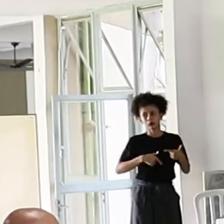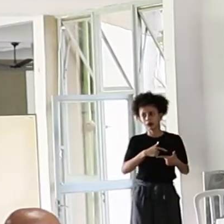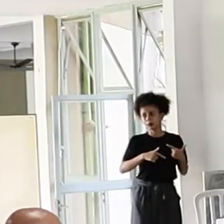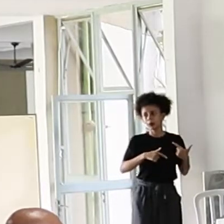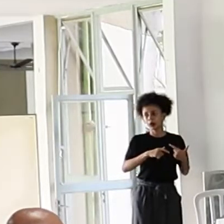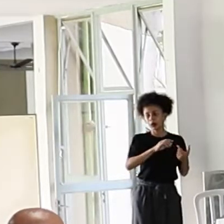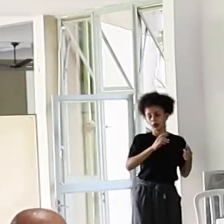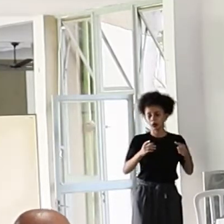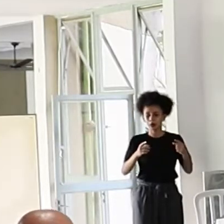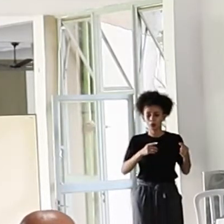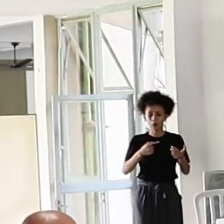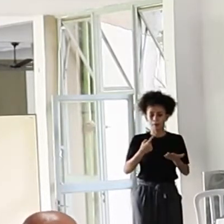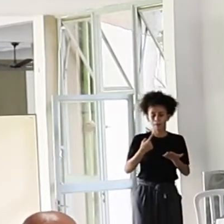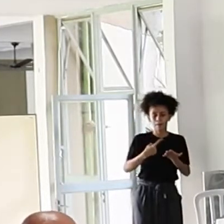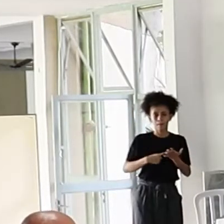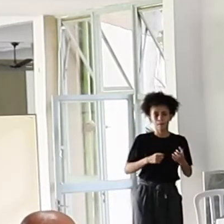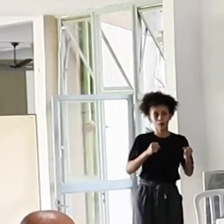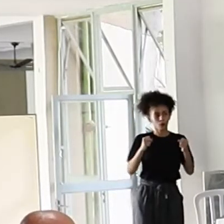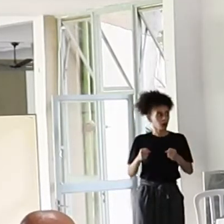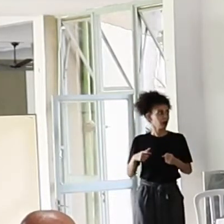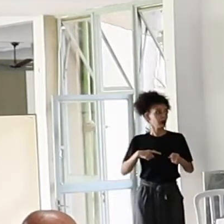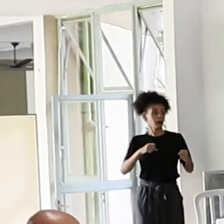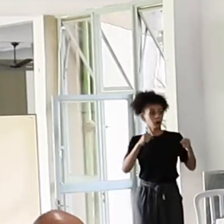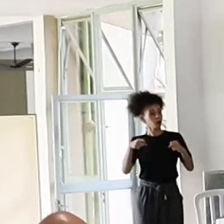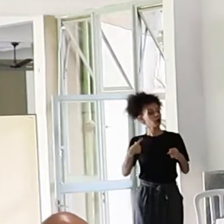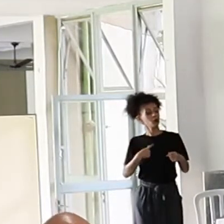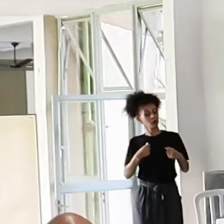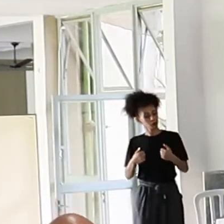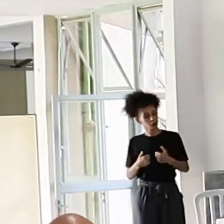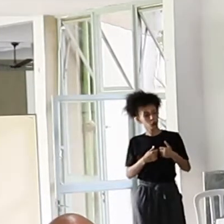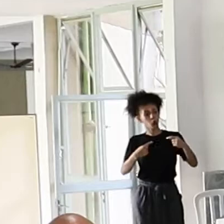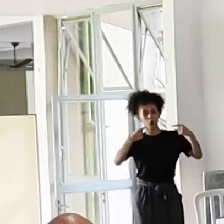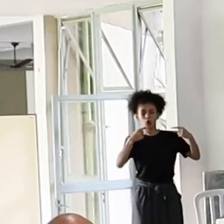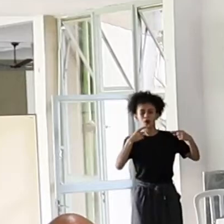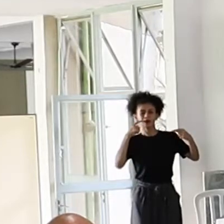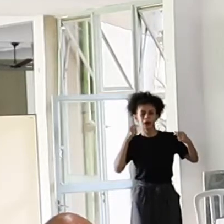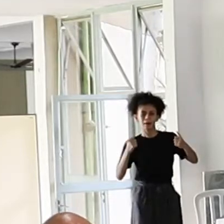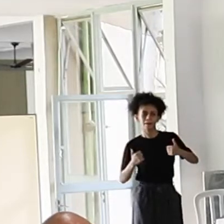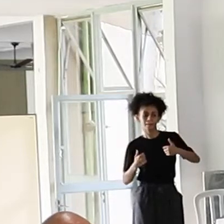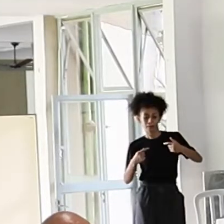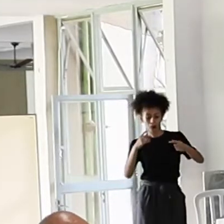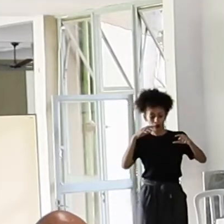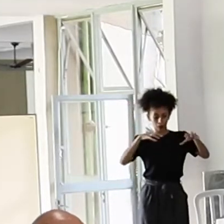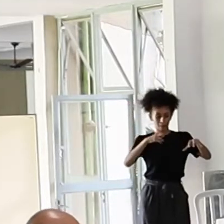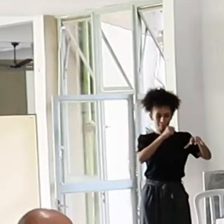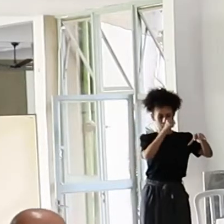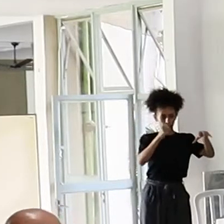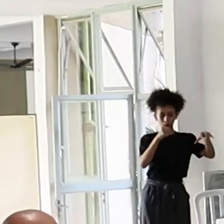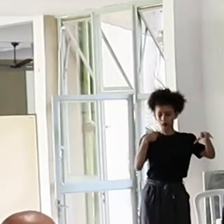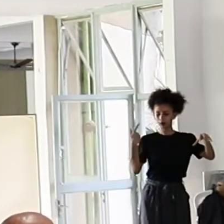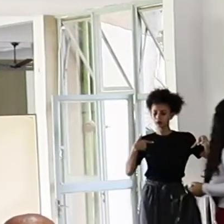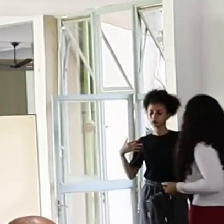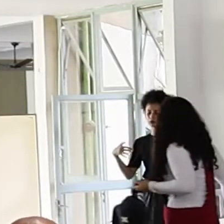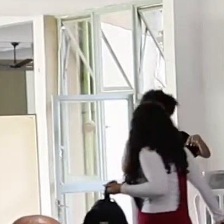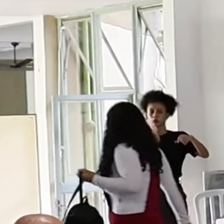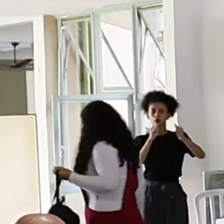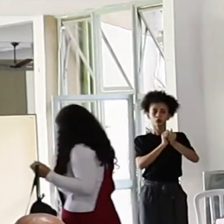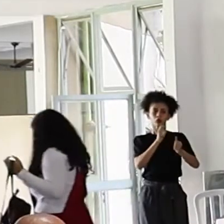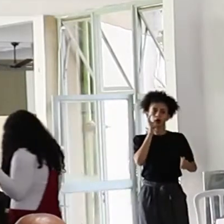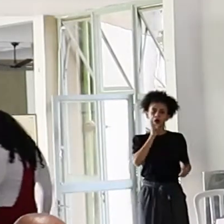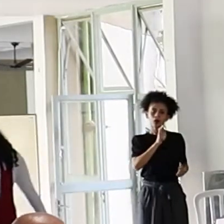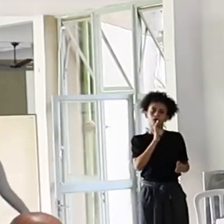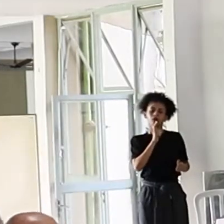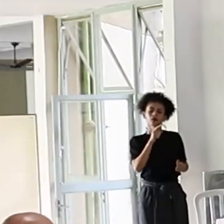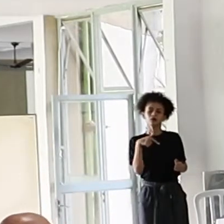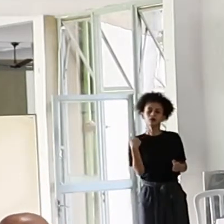exército contra poder existe o poder e a gente tem que fazer o contra poder o contraponto a gente vai conseguir